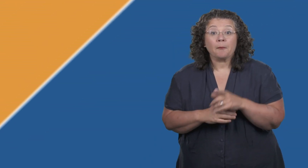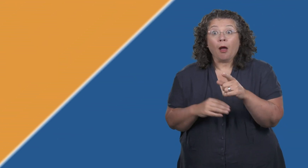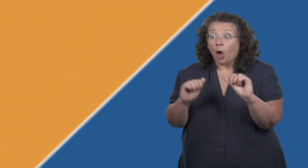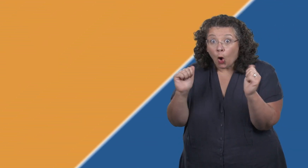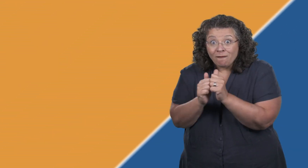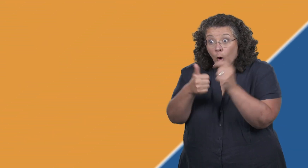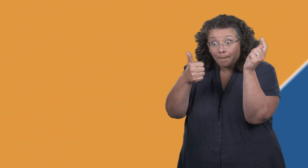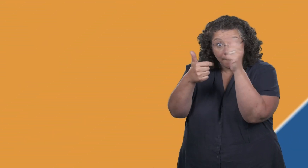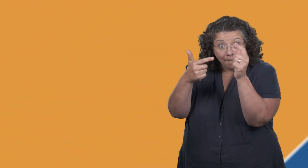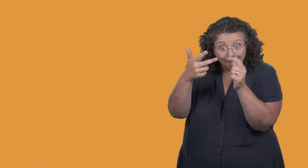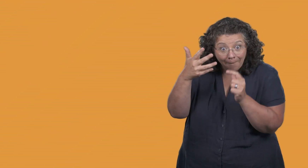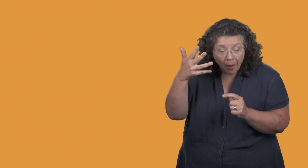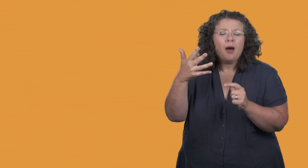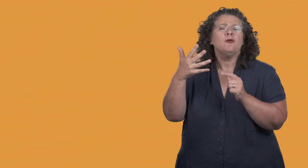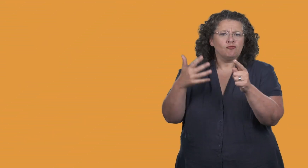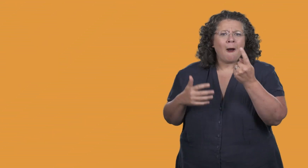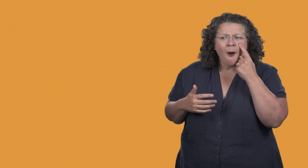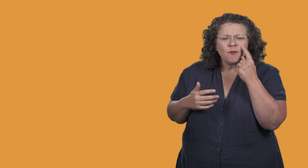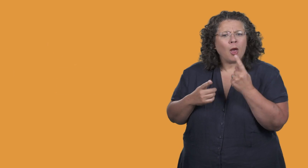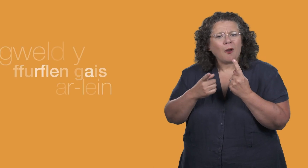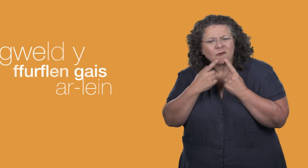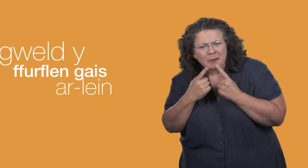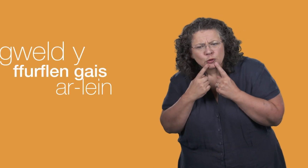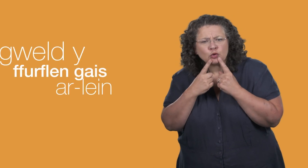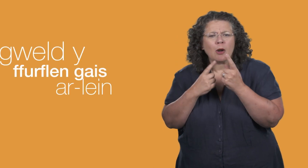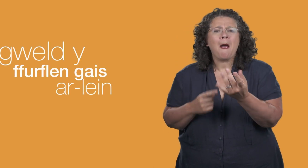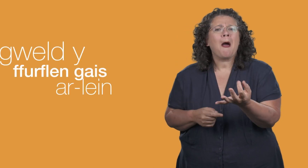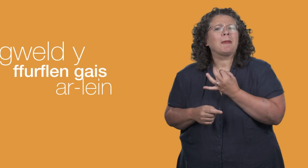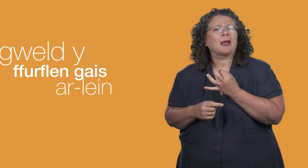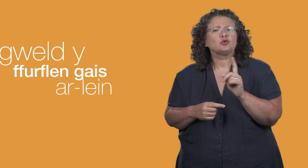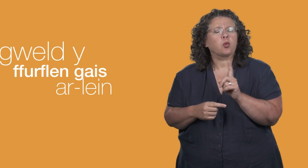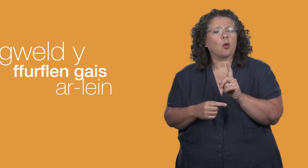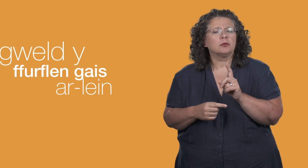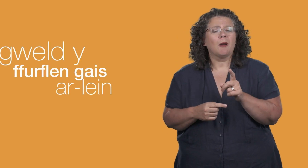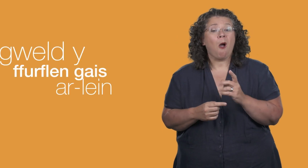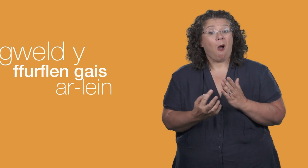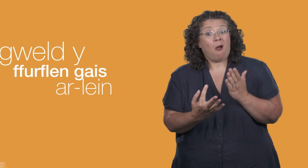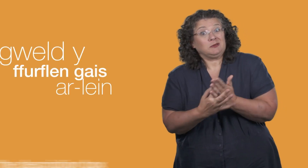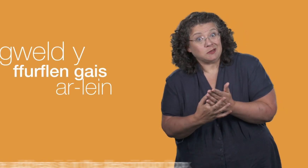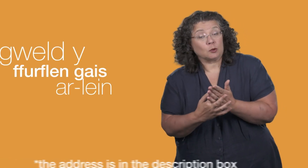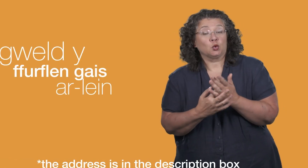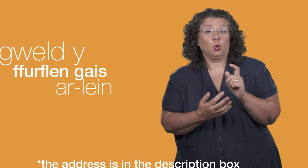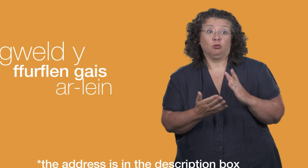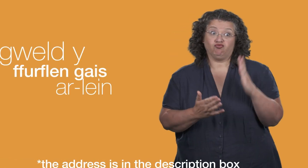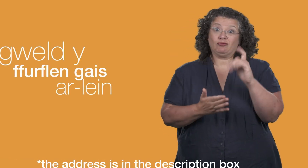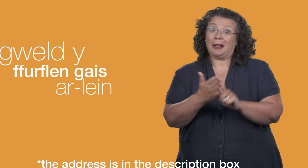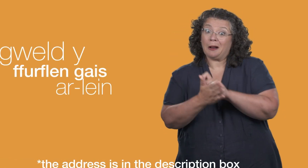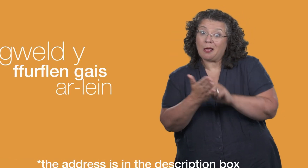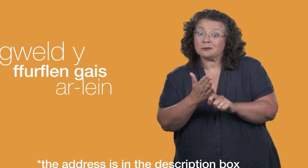Unwaith y byddwch wedi cadarnhau eich cymhwysedd ac yn bwriadu sefyll, dylech edrych ar y wybodaeth